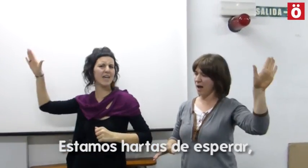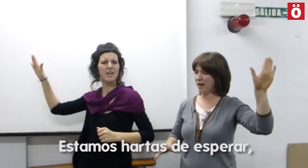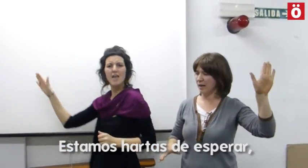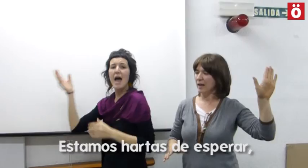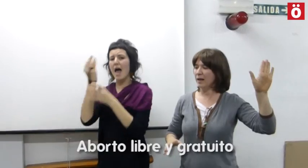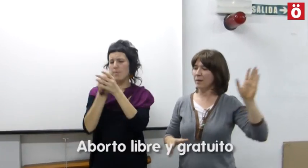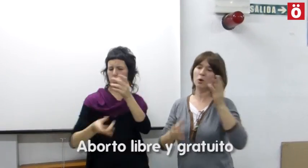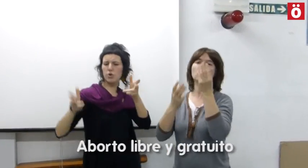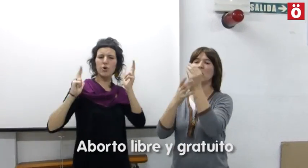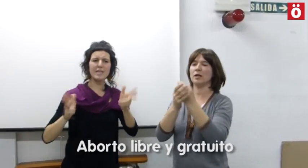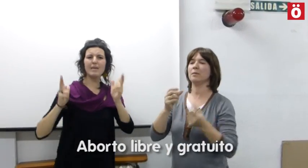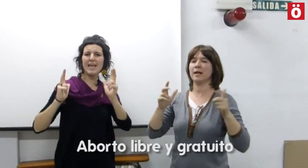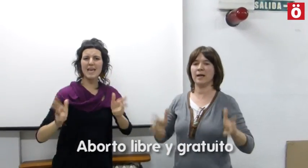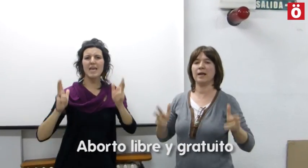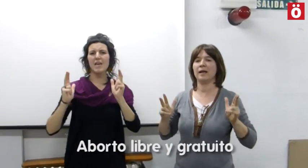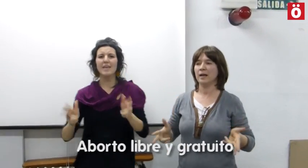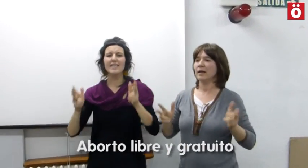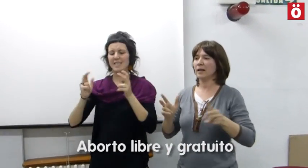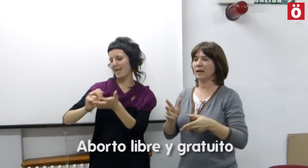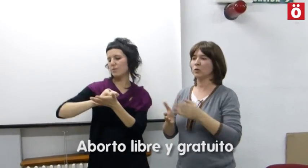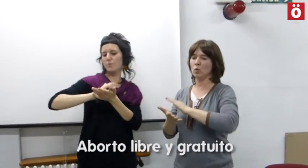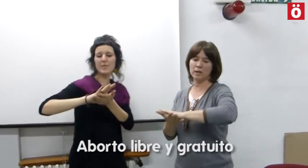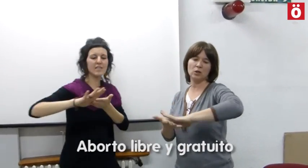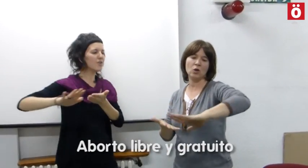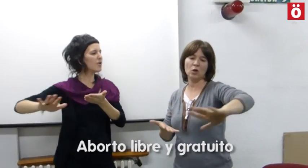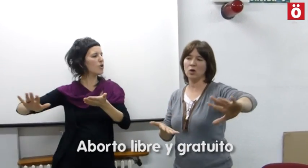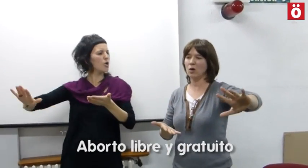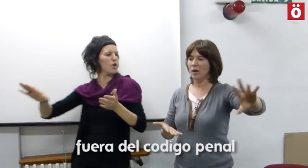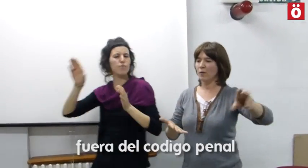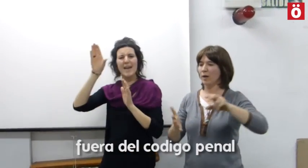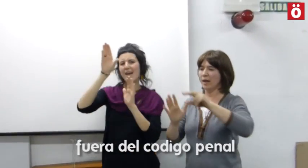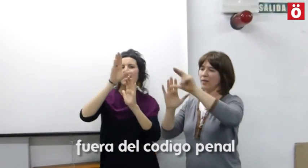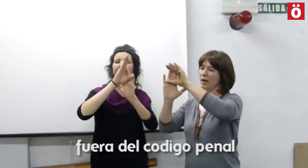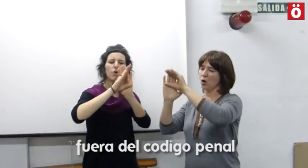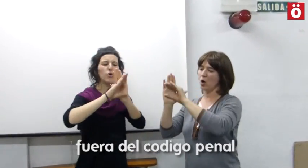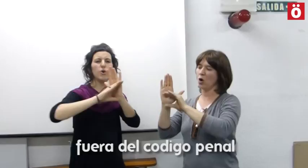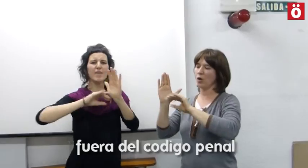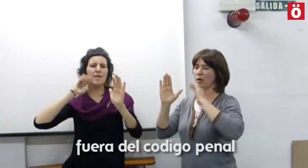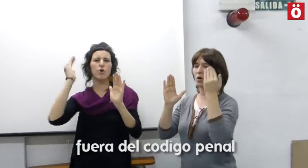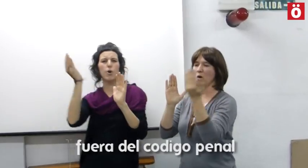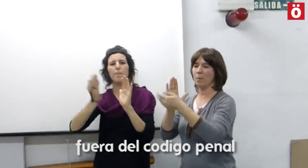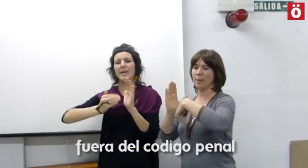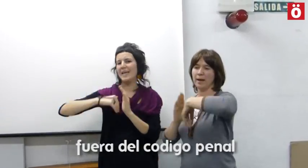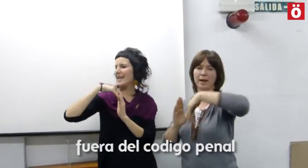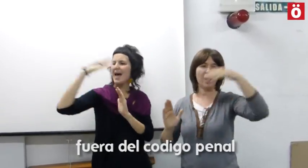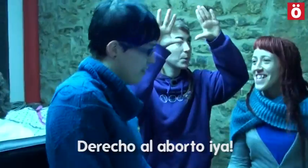Aborto libre, hirra zuhiko, huela del Código Penal Derezoa